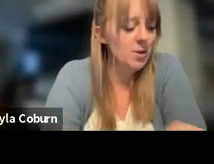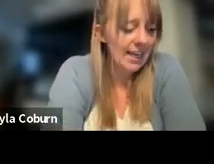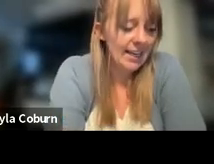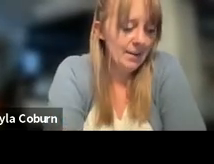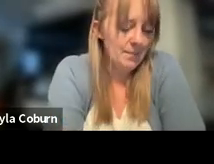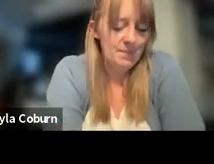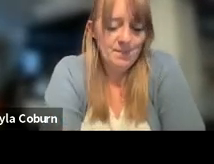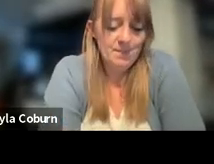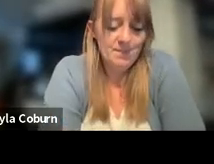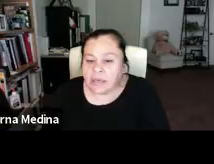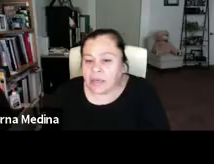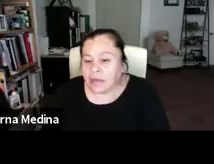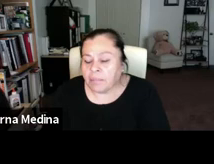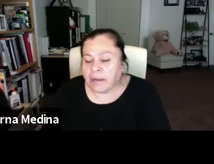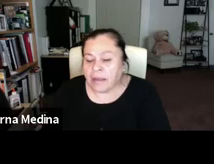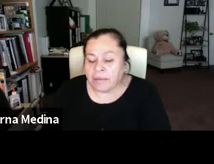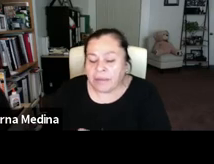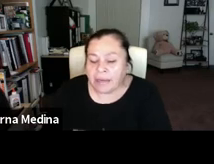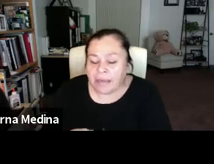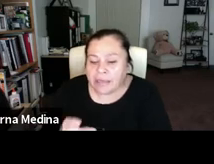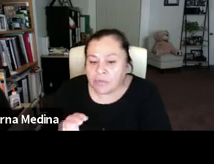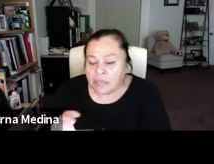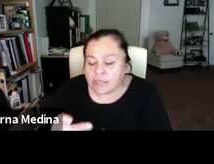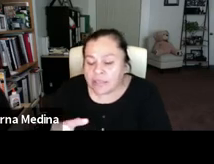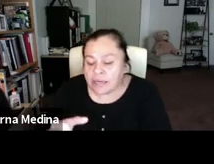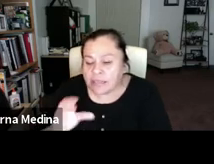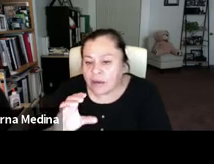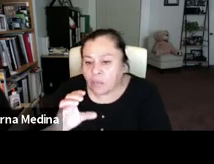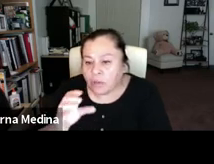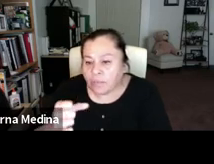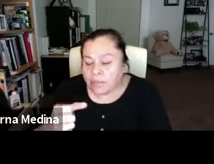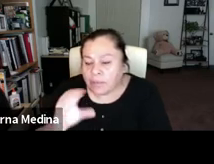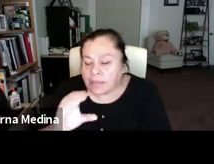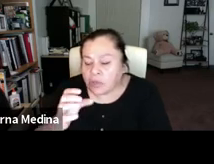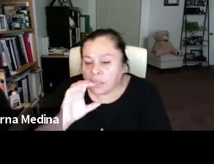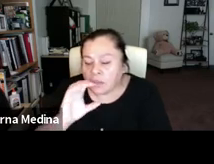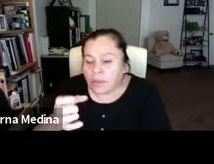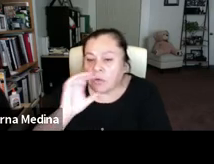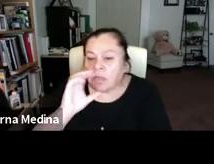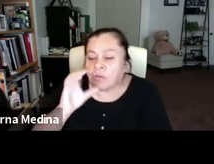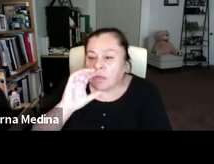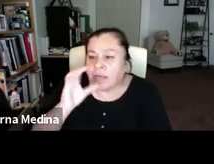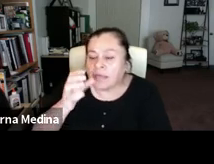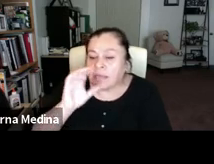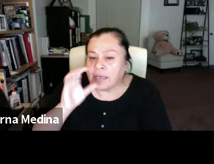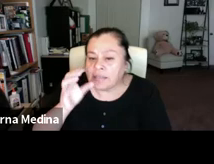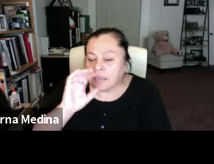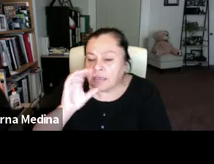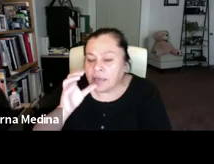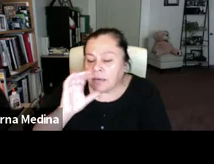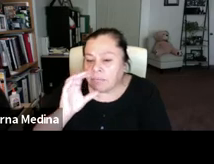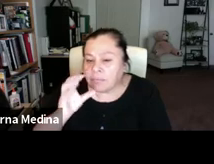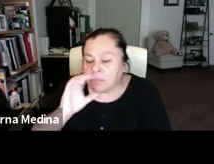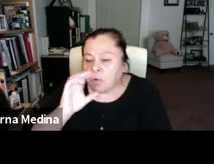mime drinking it. Y para beber ustedes hacen la seña como de vaso que están tomando y lo traen y